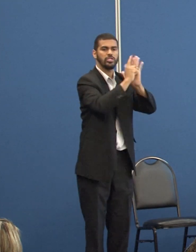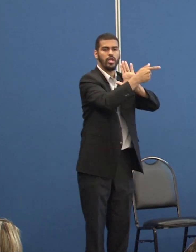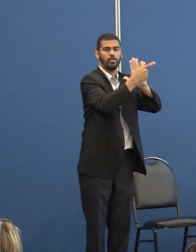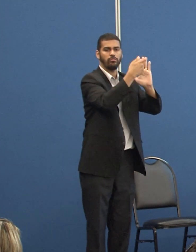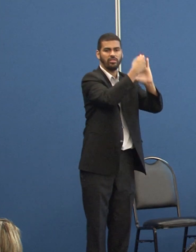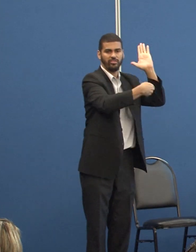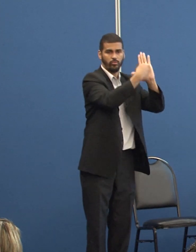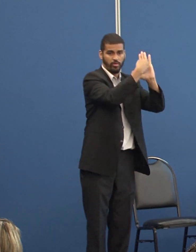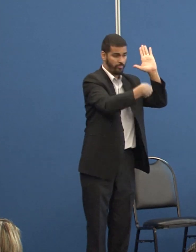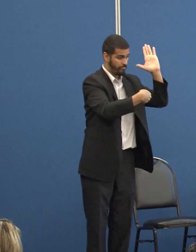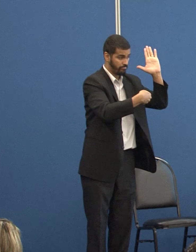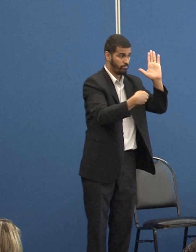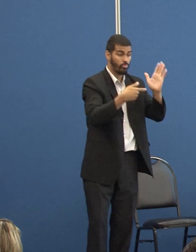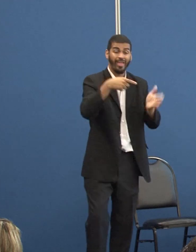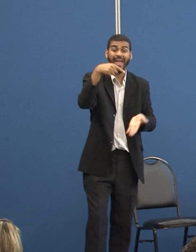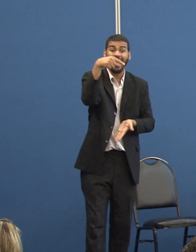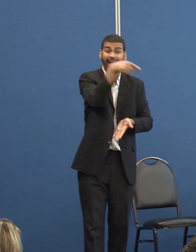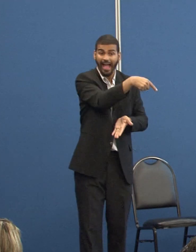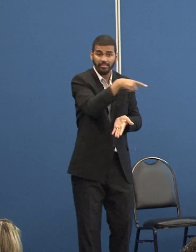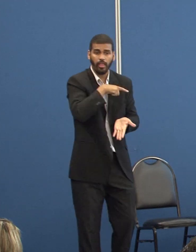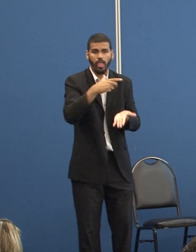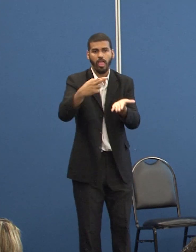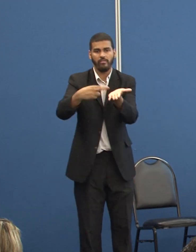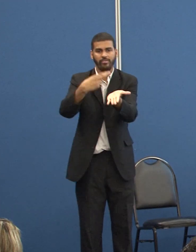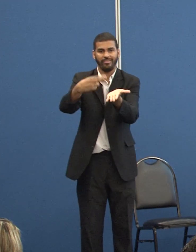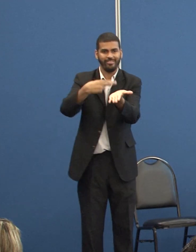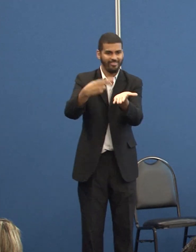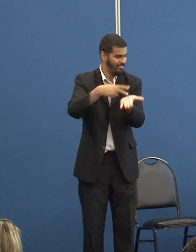para vocês revistas,